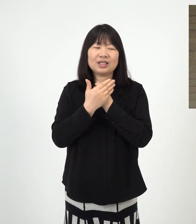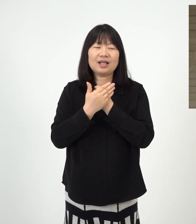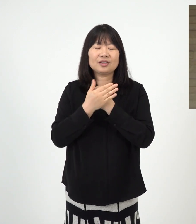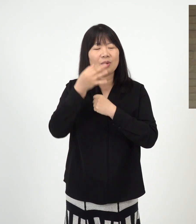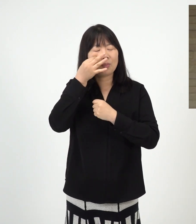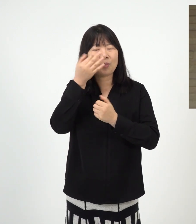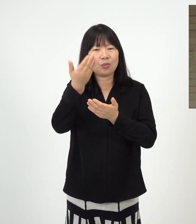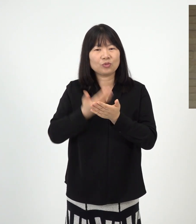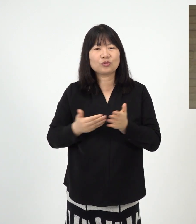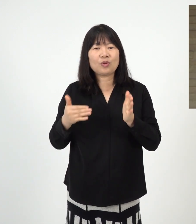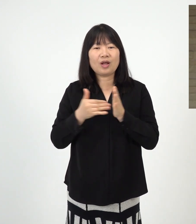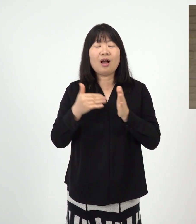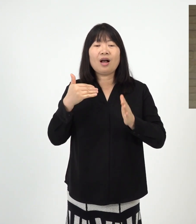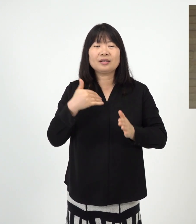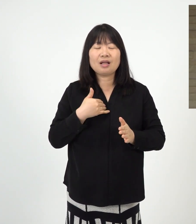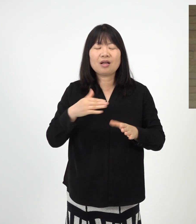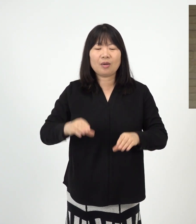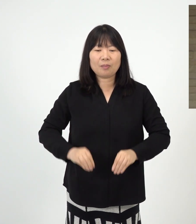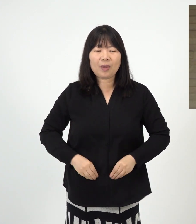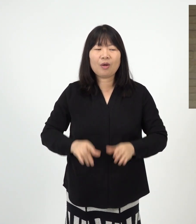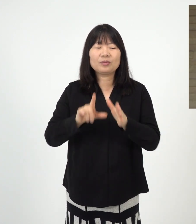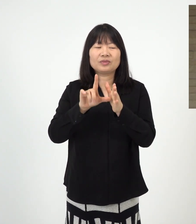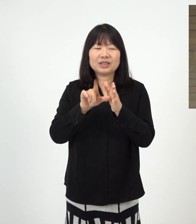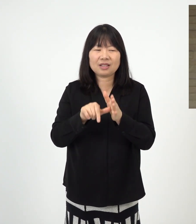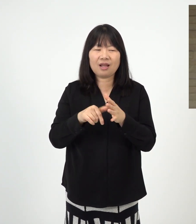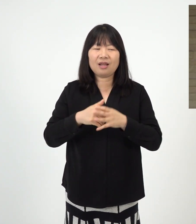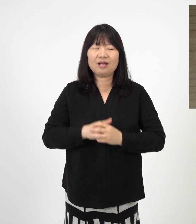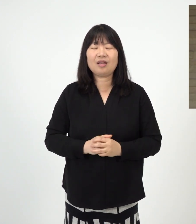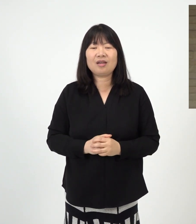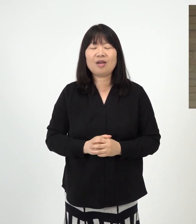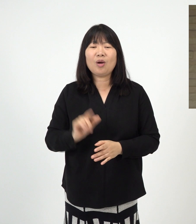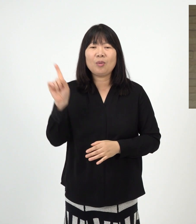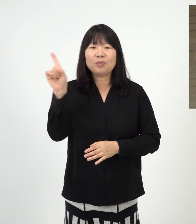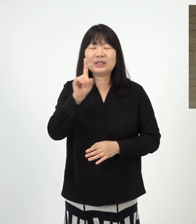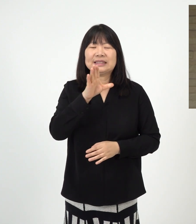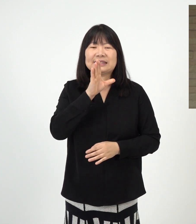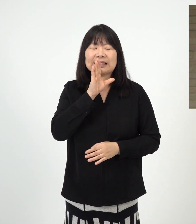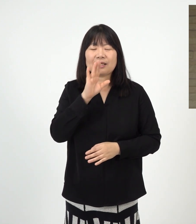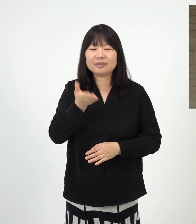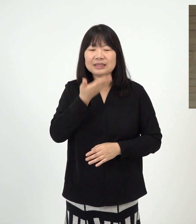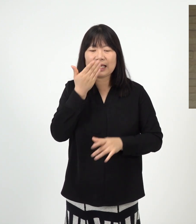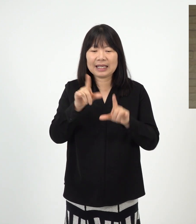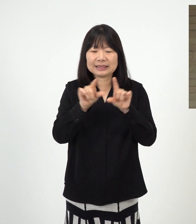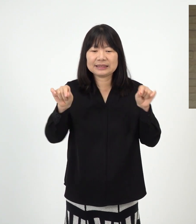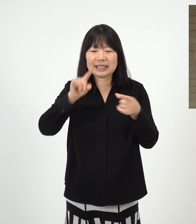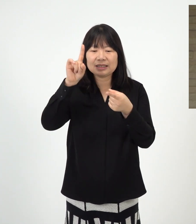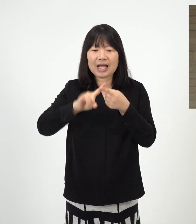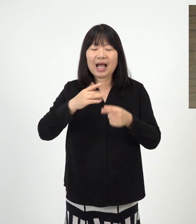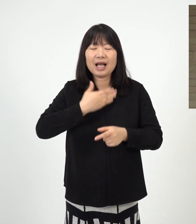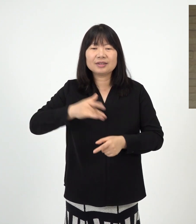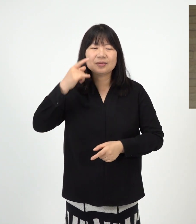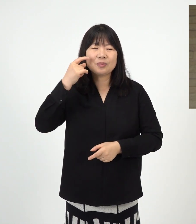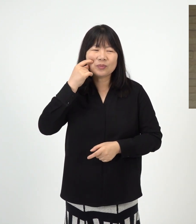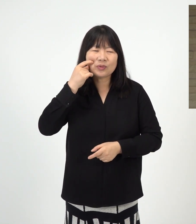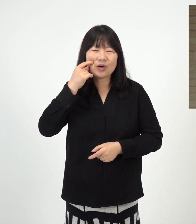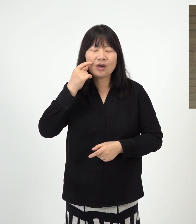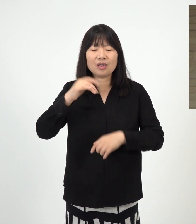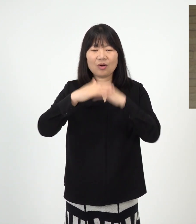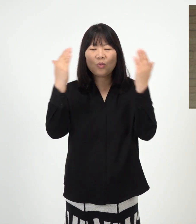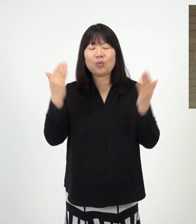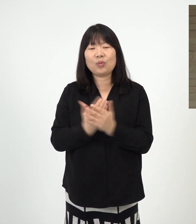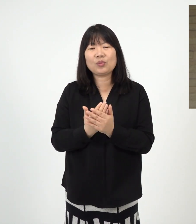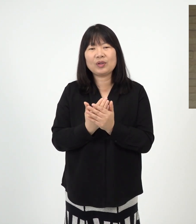보여주셨어요. 내가 배고플 때 무엇이 참된 양식인지 알지 못하고